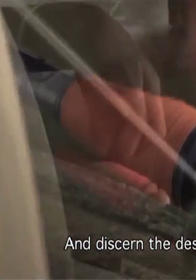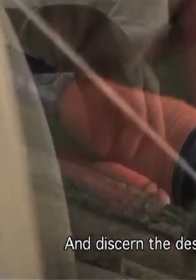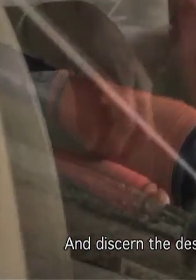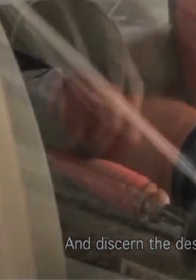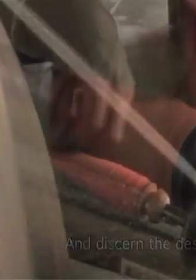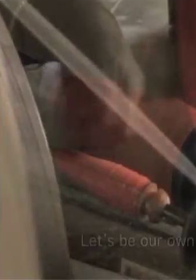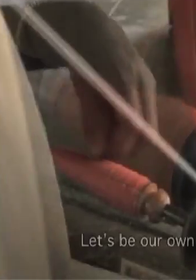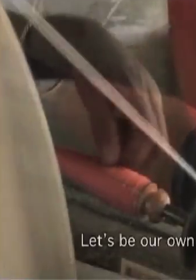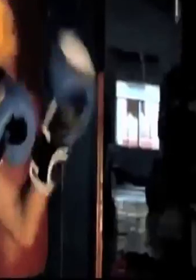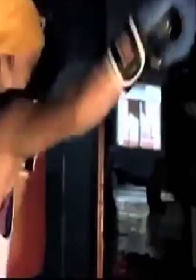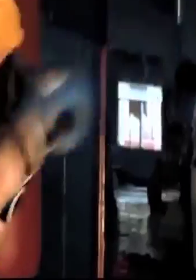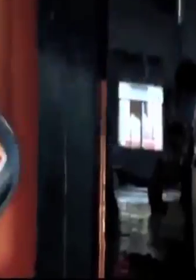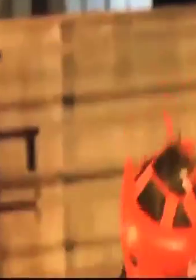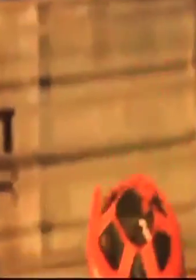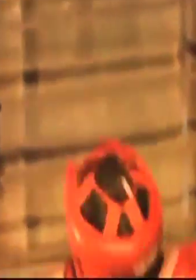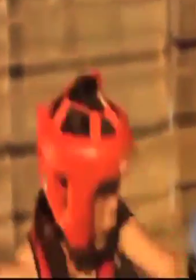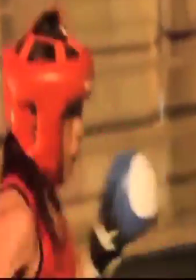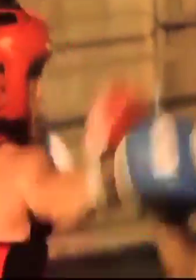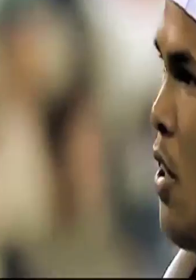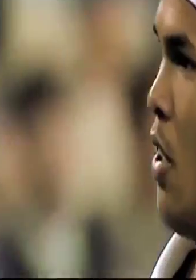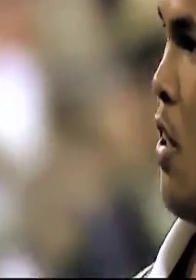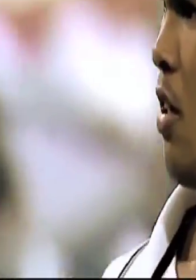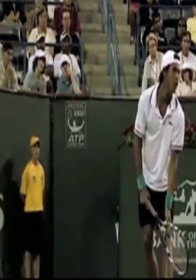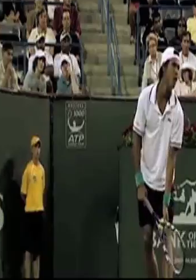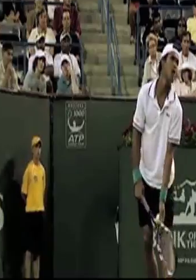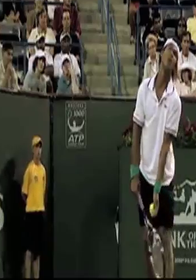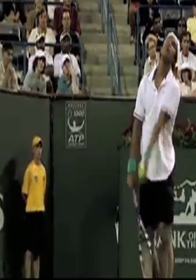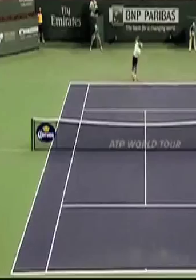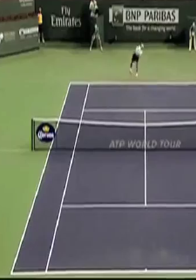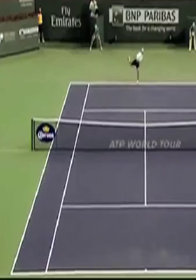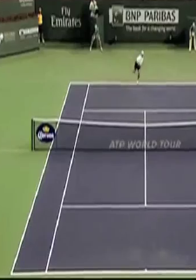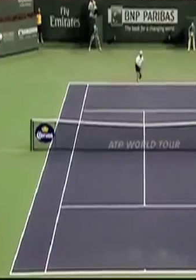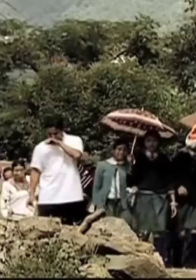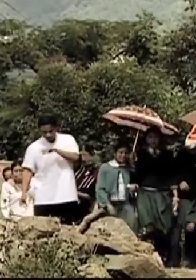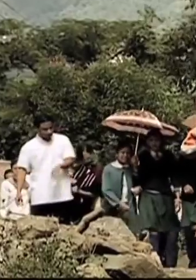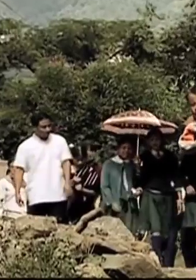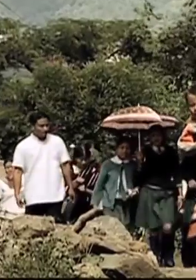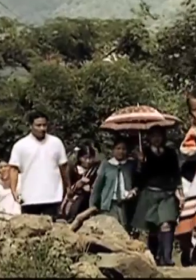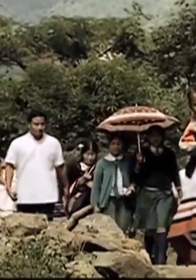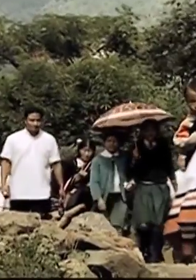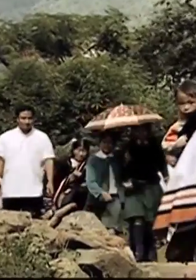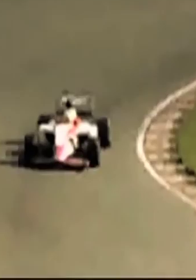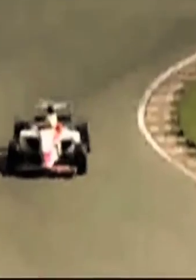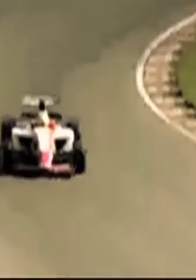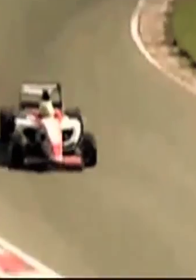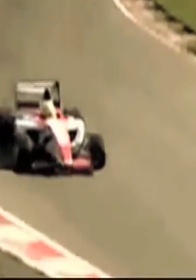सुने। हम अपना दीपक स्वयं बने, हम अपना